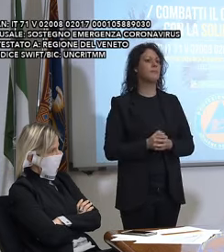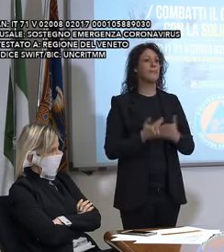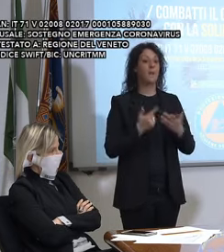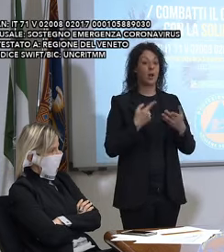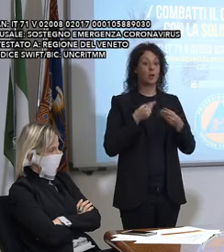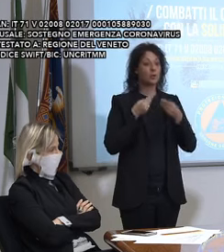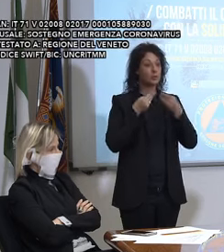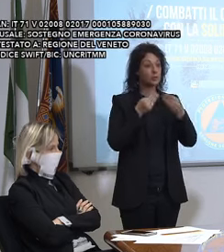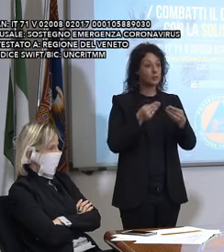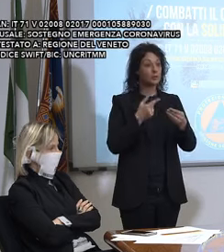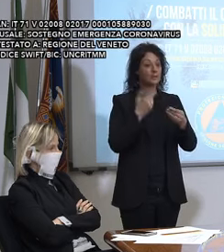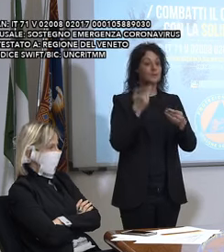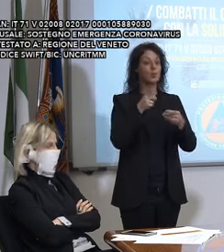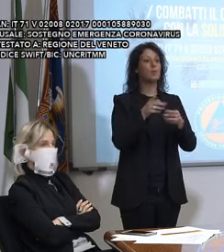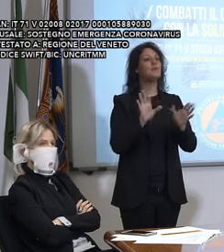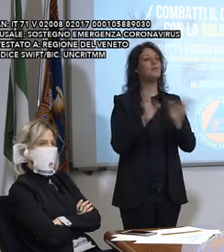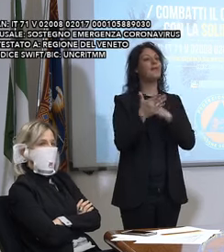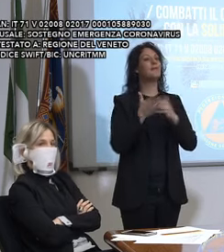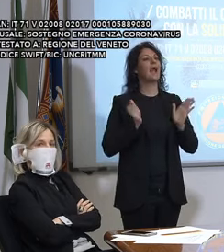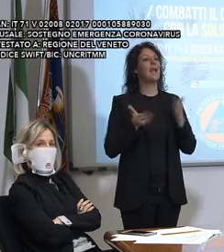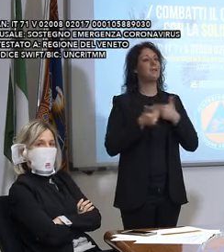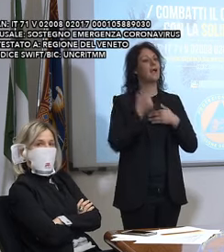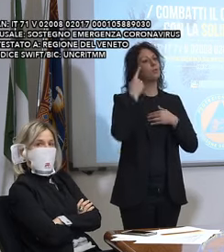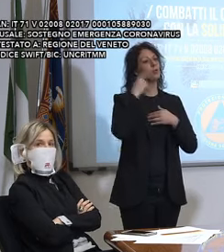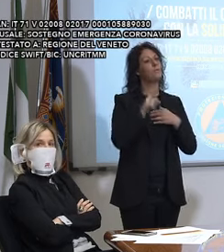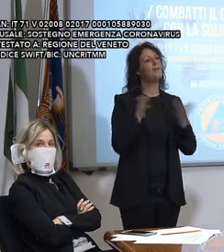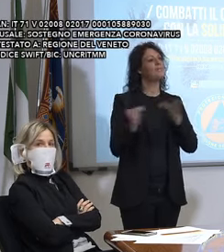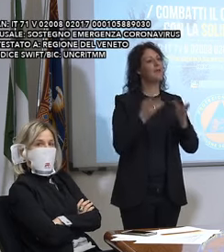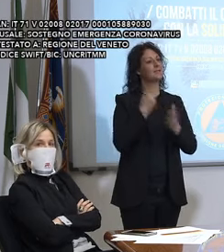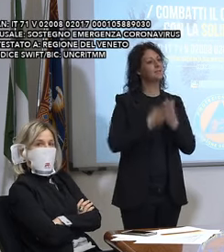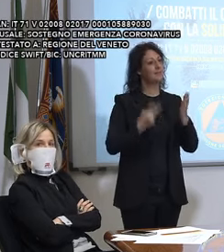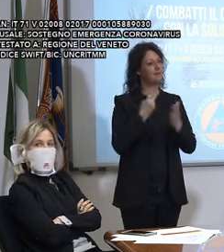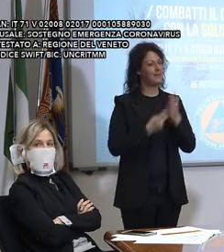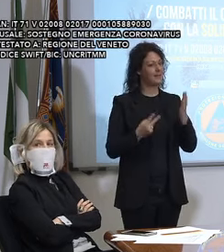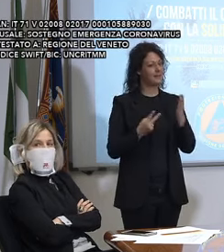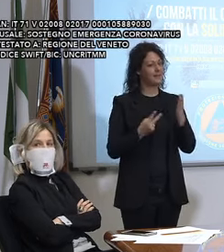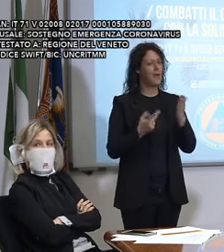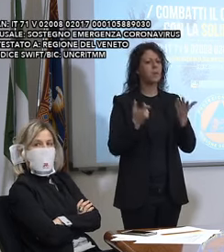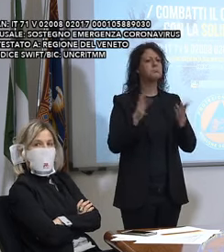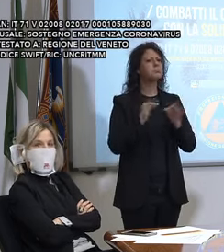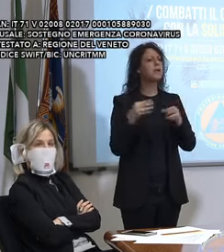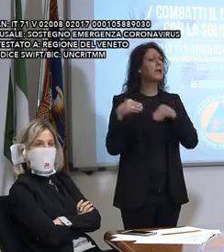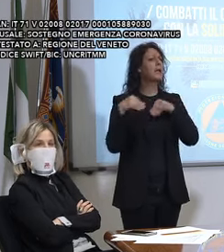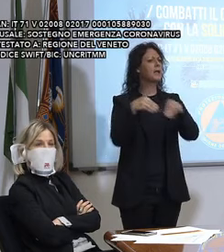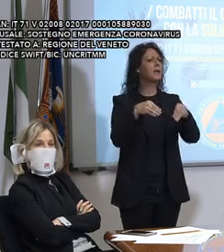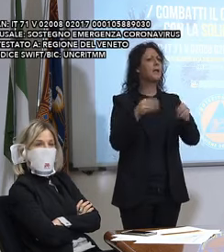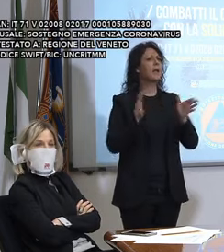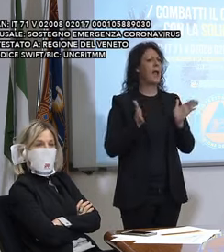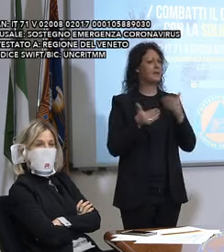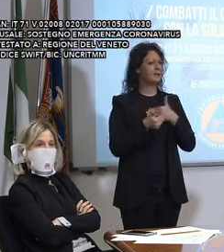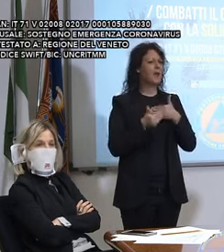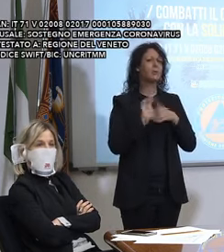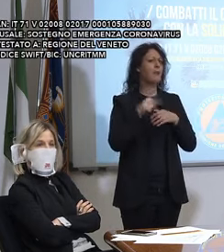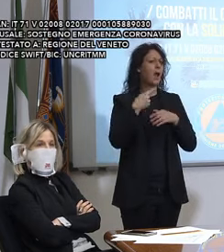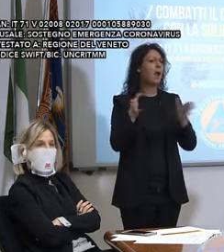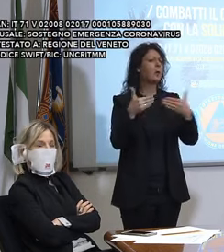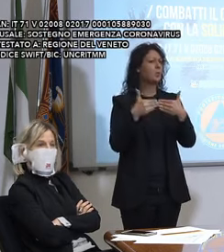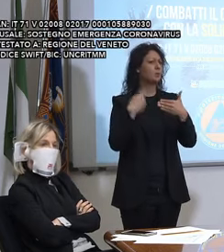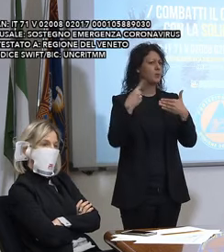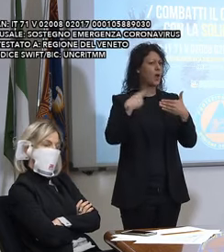fase sperimentale, candidandosi a una fase sperimentale può aprire. Cioè si candida in attesa che quando sarà aperta diventerà una sede